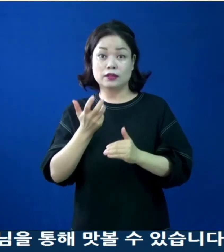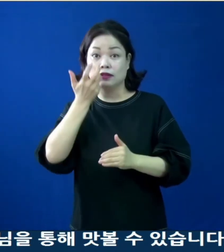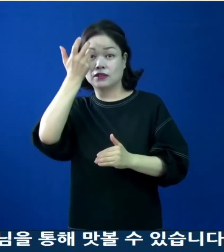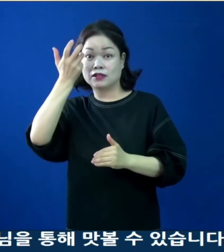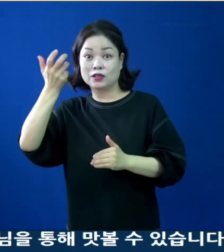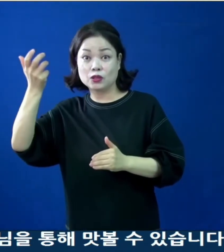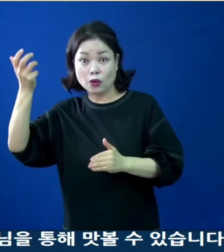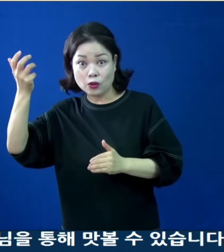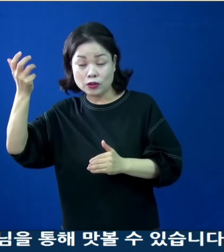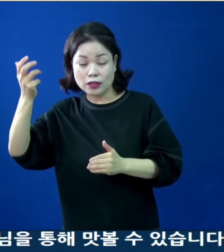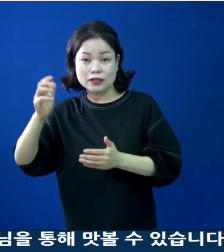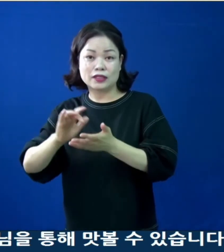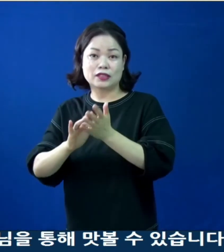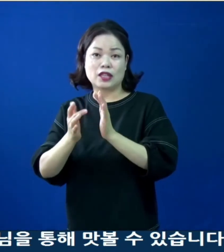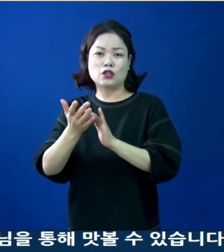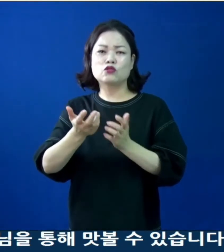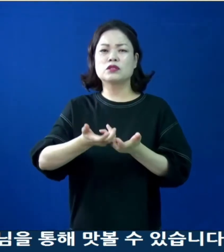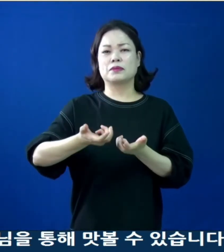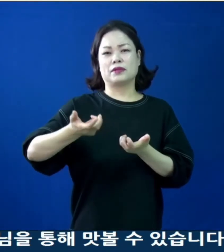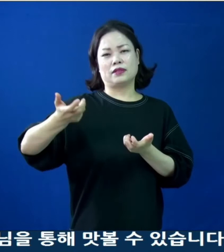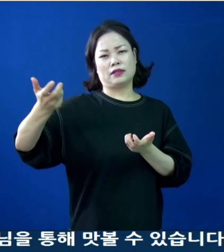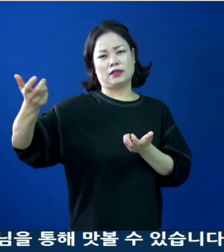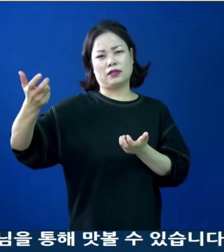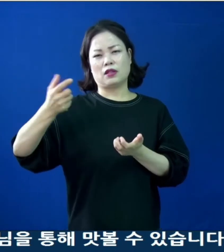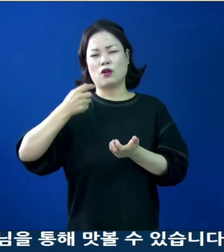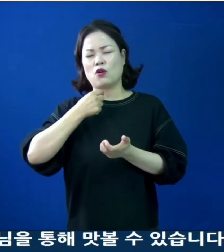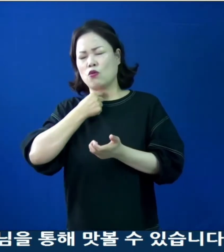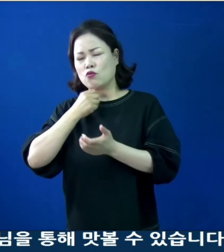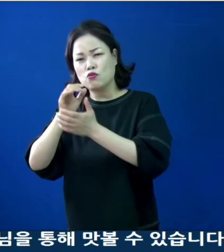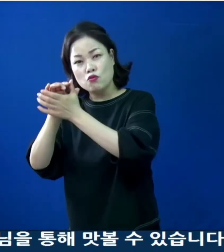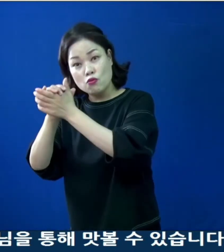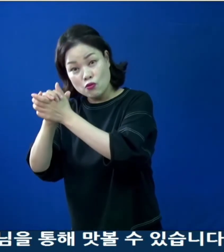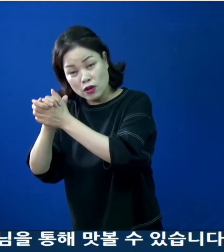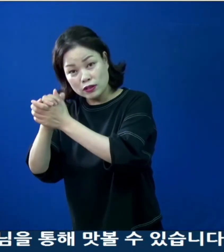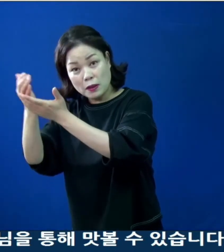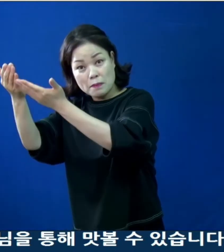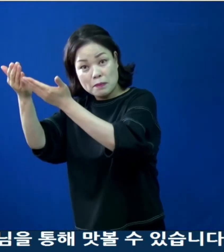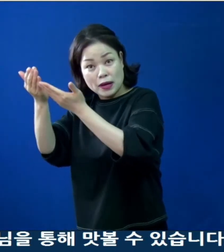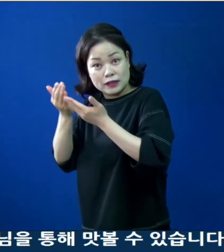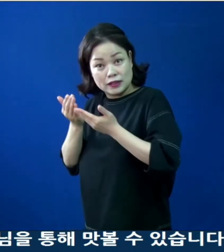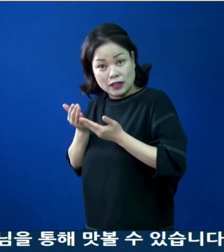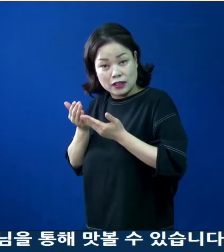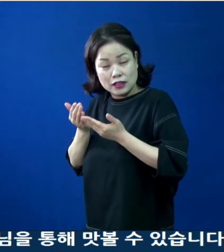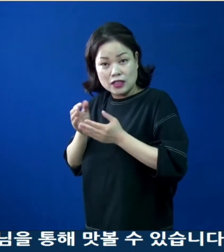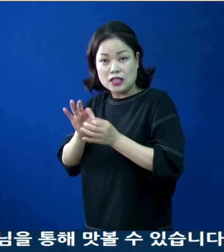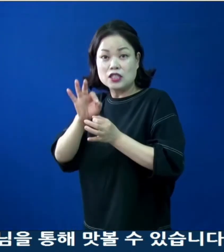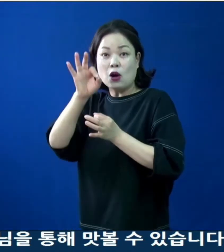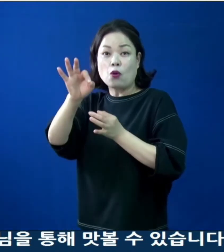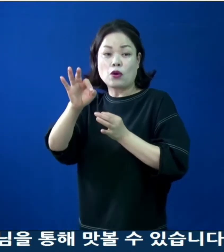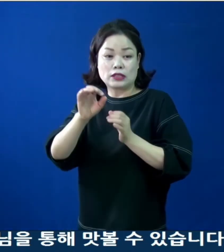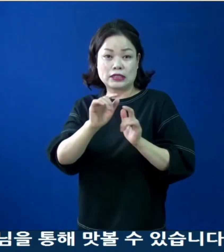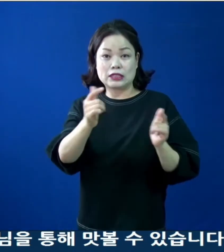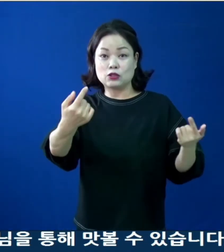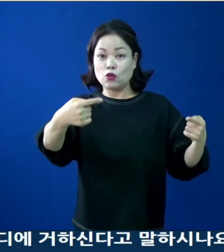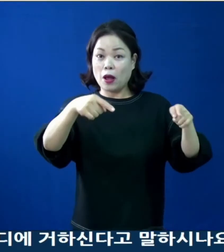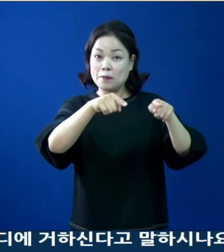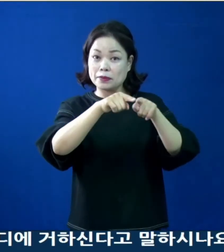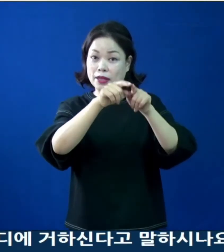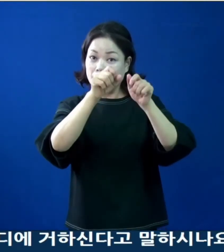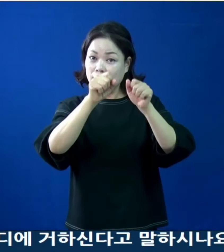성령은 예수님이 떠나시면서 구하셔서 받으셔서 영원히 그들과